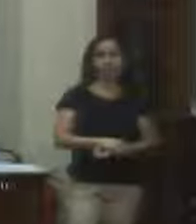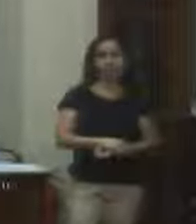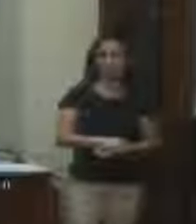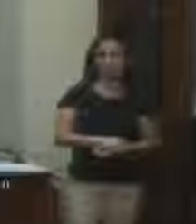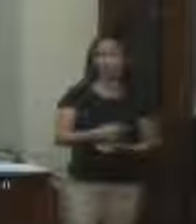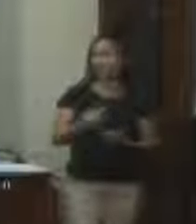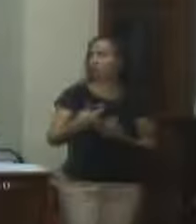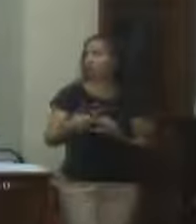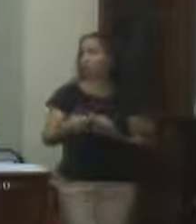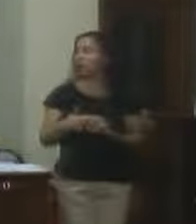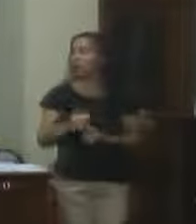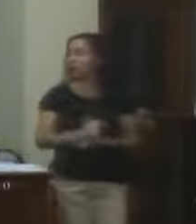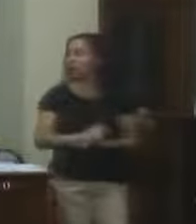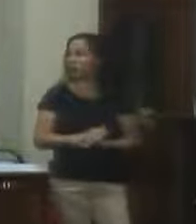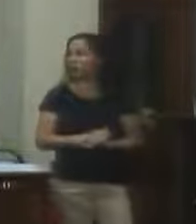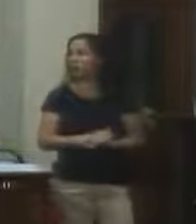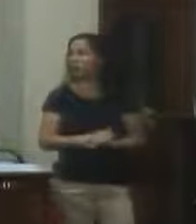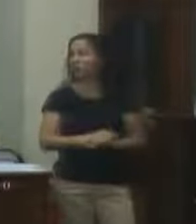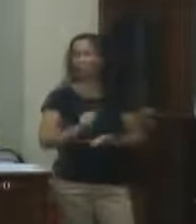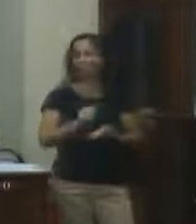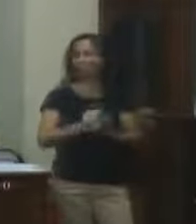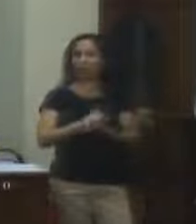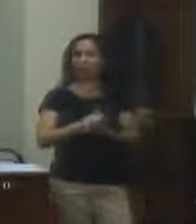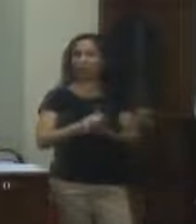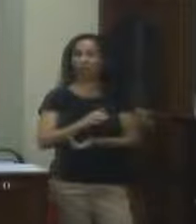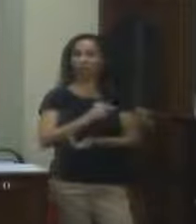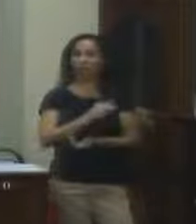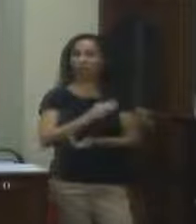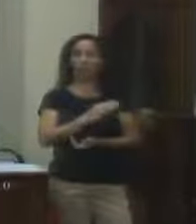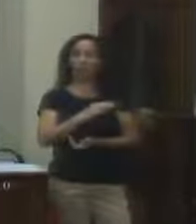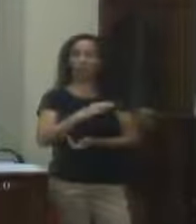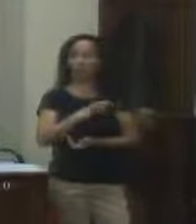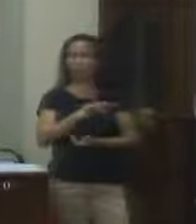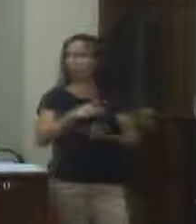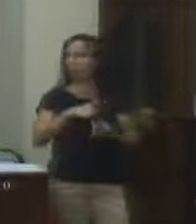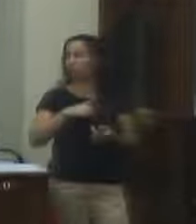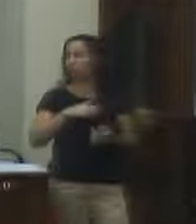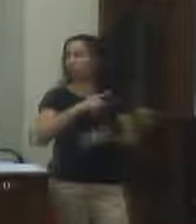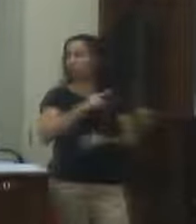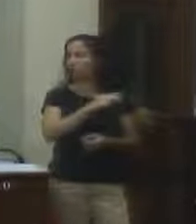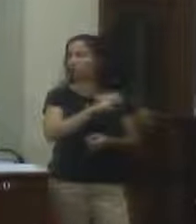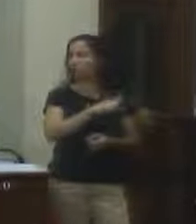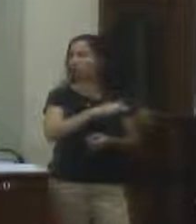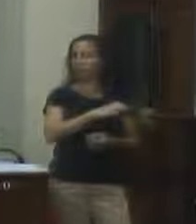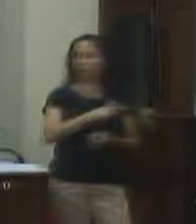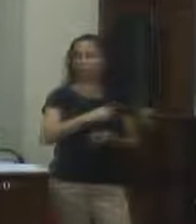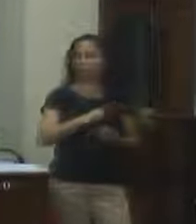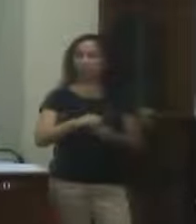Por quê? Porque o decreto, ele para ter validade, ele tem que estar